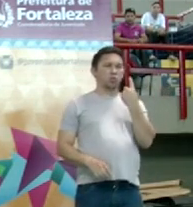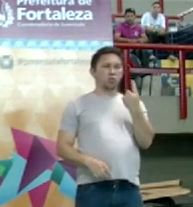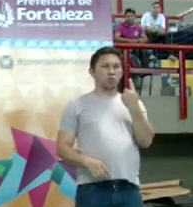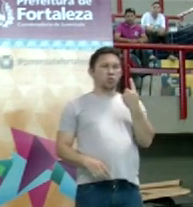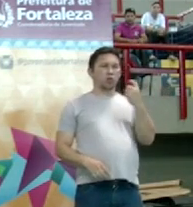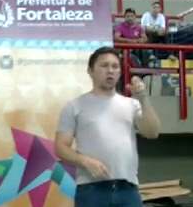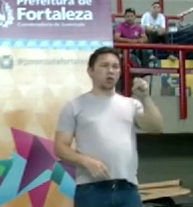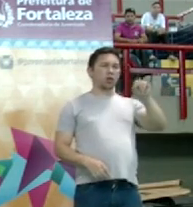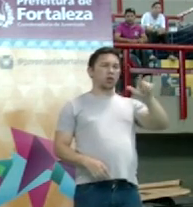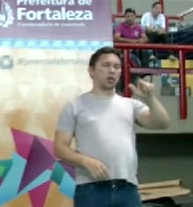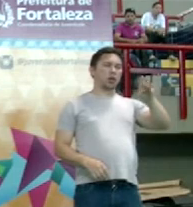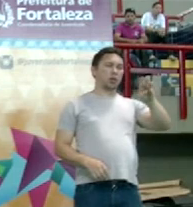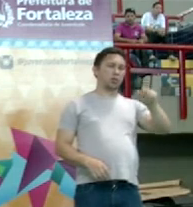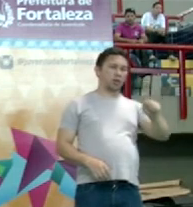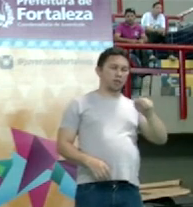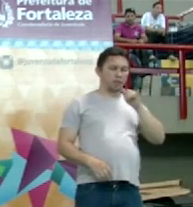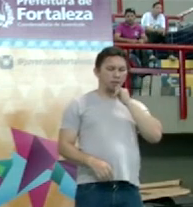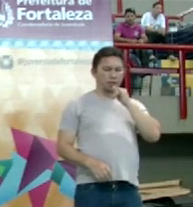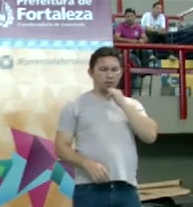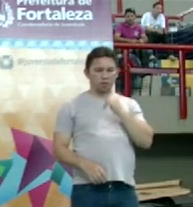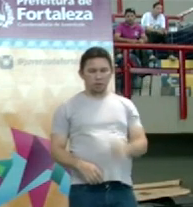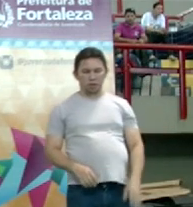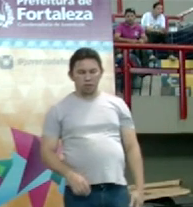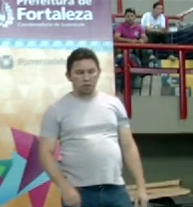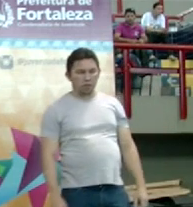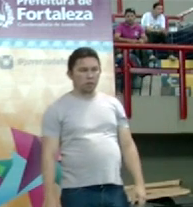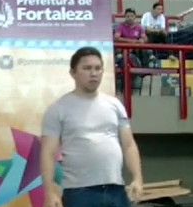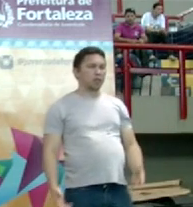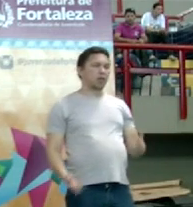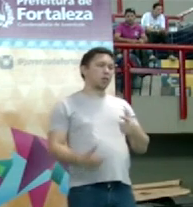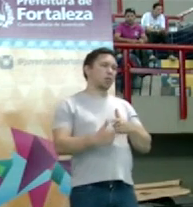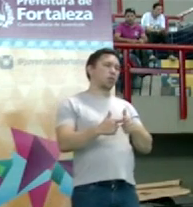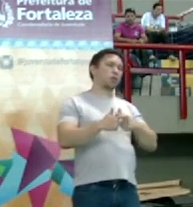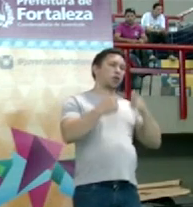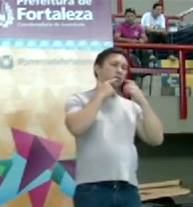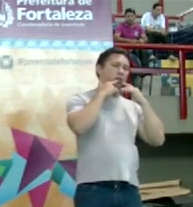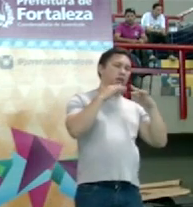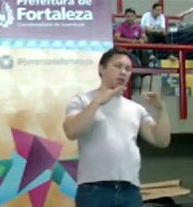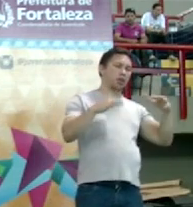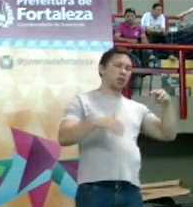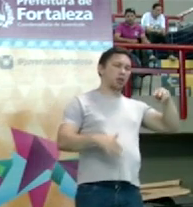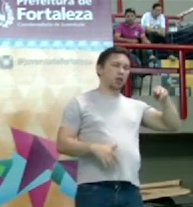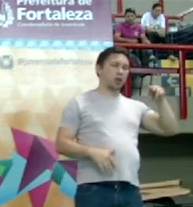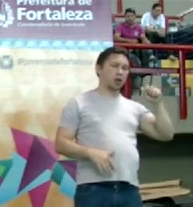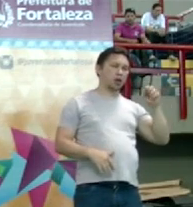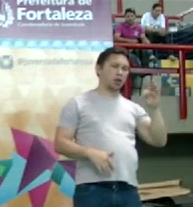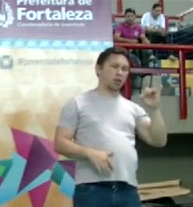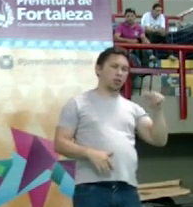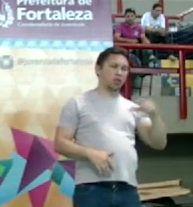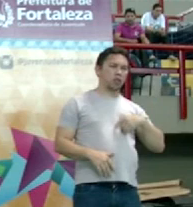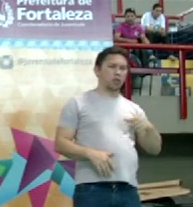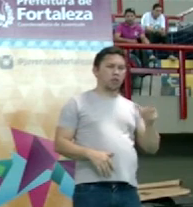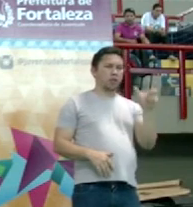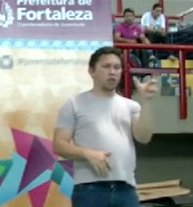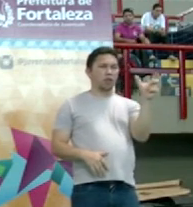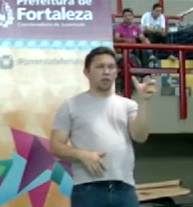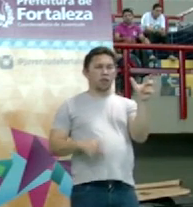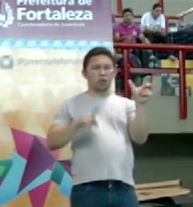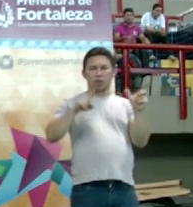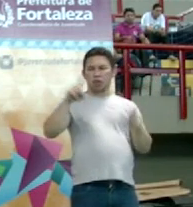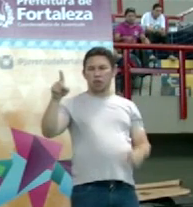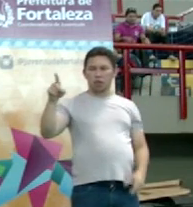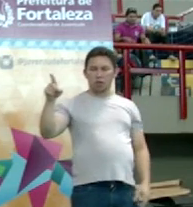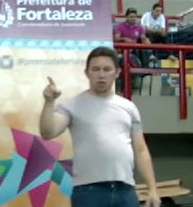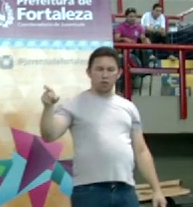Por exemplo, se você coloca assim, catástrofes naturais, aí você coloca aí